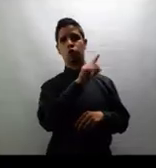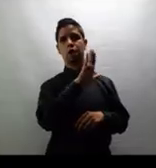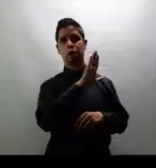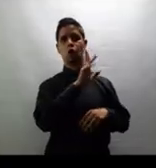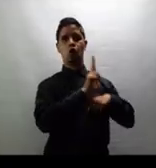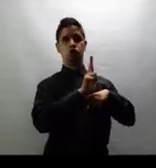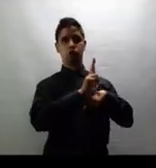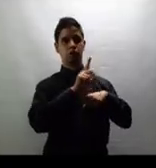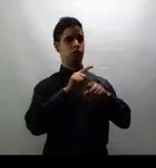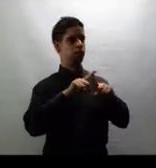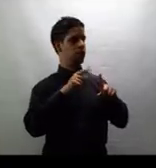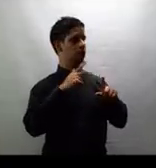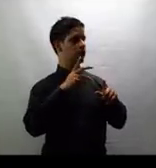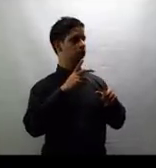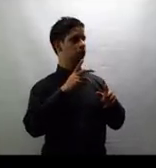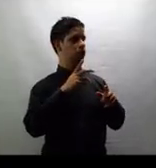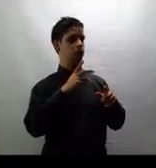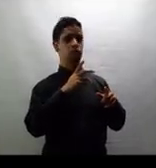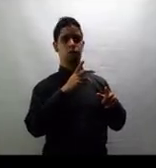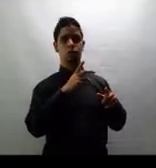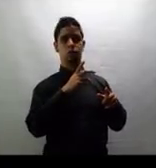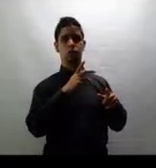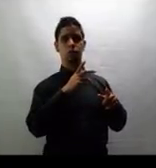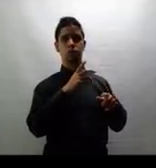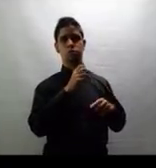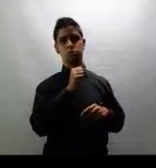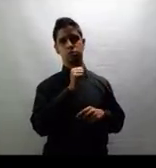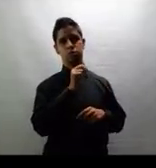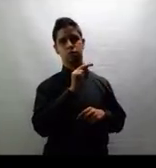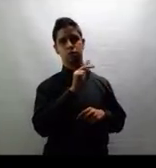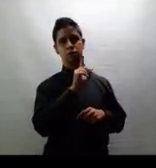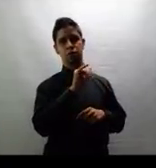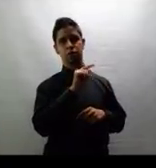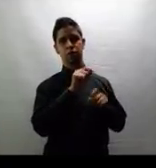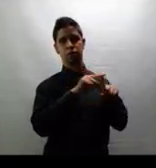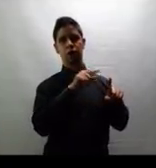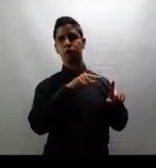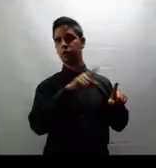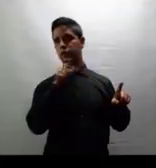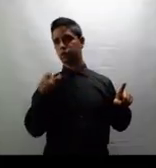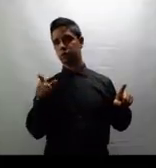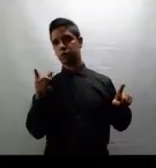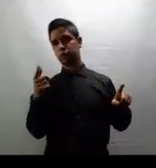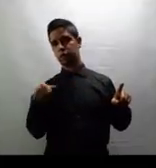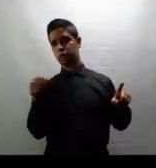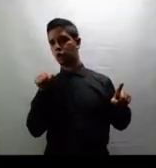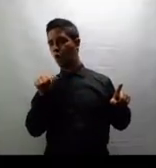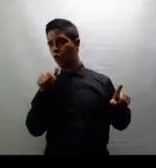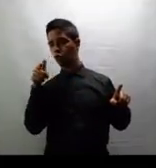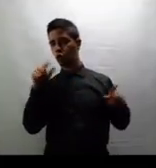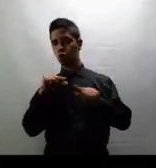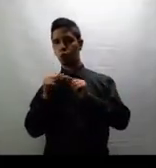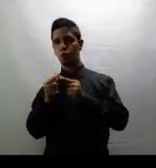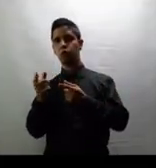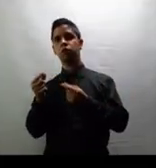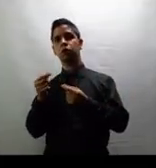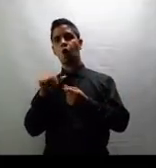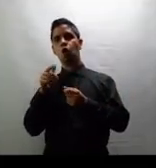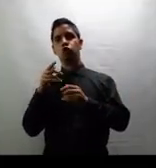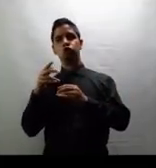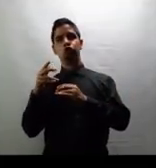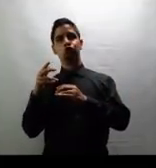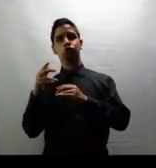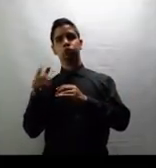los que estaban en la oposición de los sandinistas y entonces los sandinistas cogieron el tema que ya había grabado de